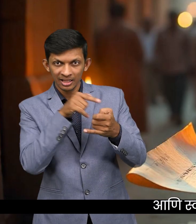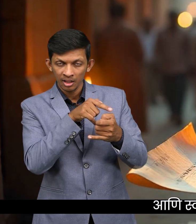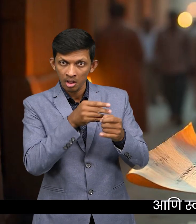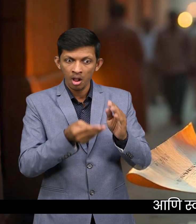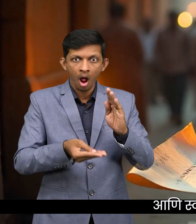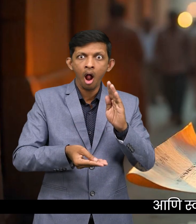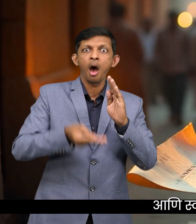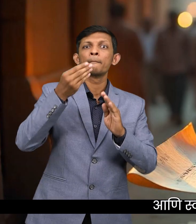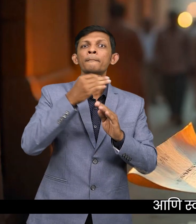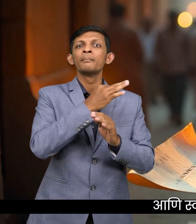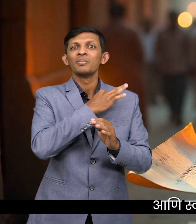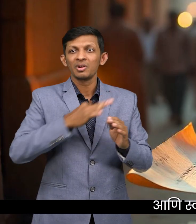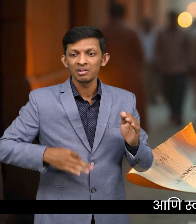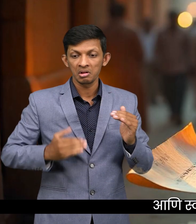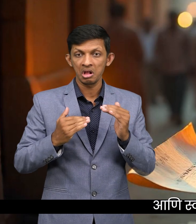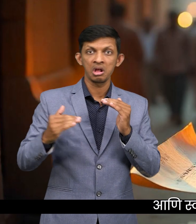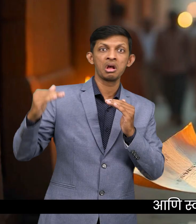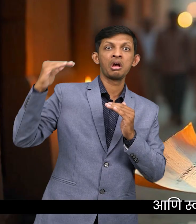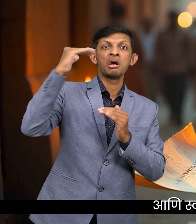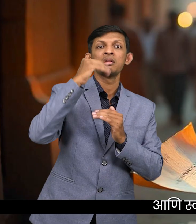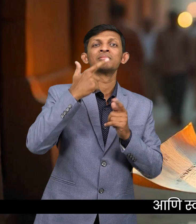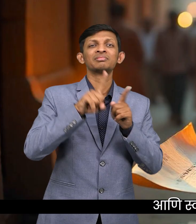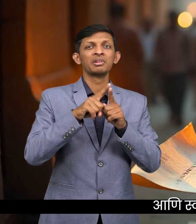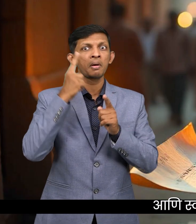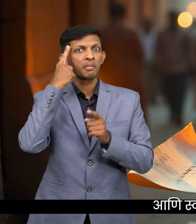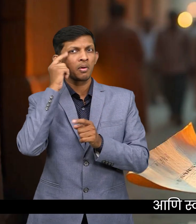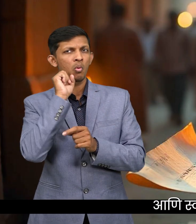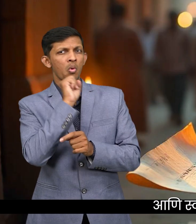आणि स्वतःला श्रेष्ठ मानत असत.